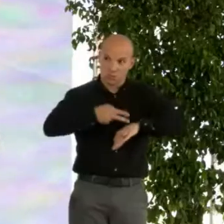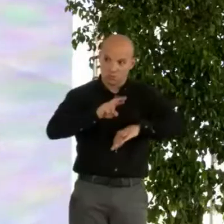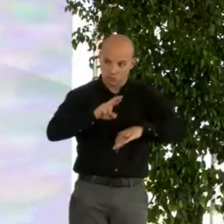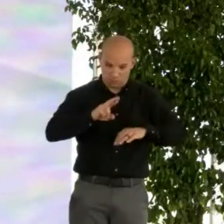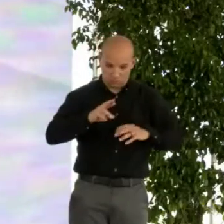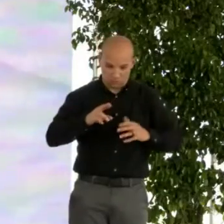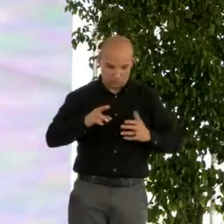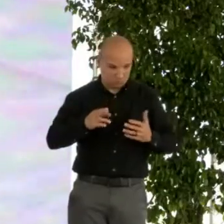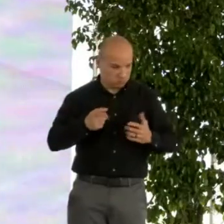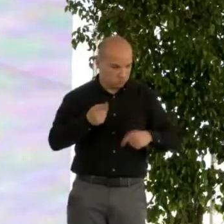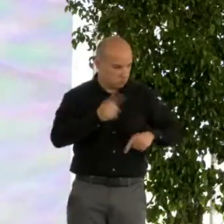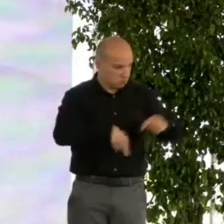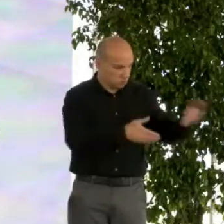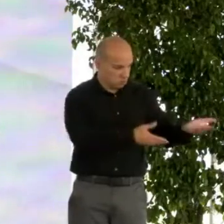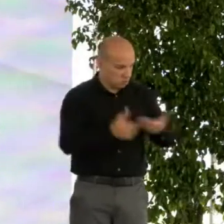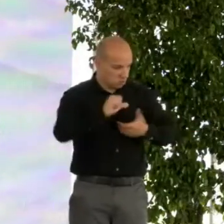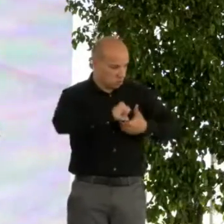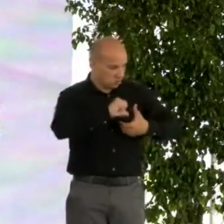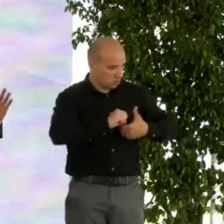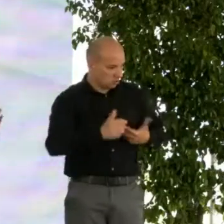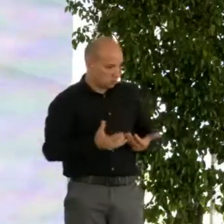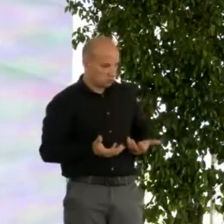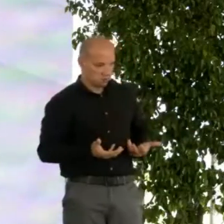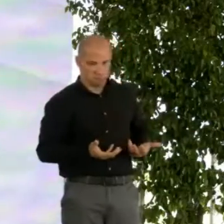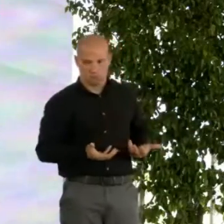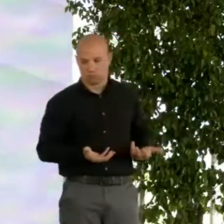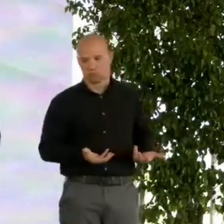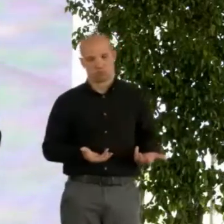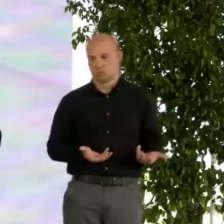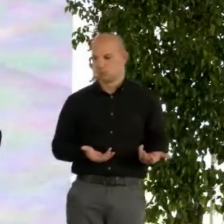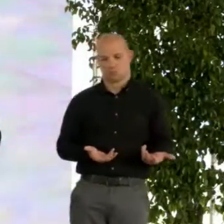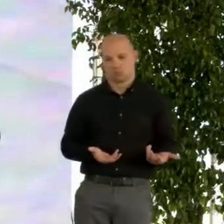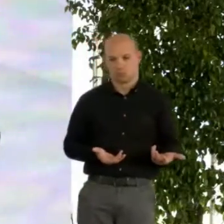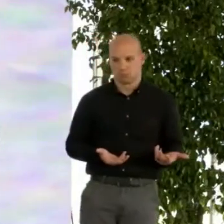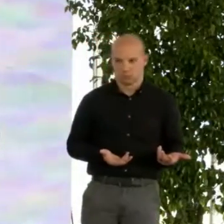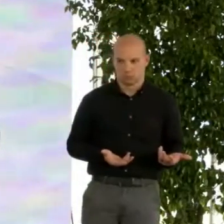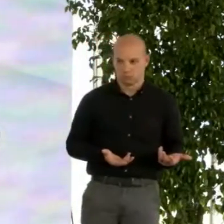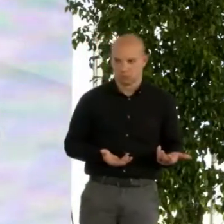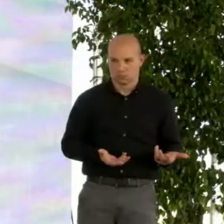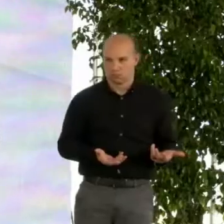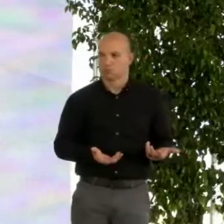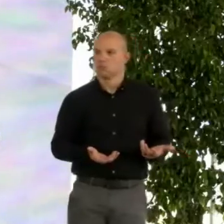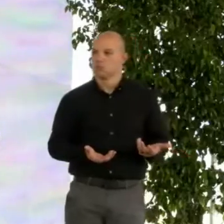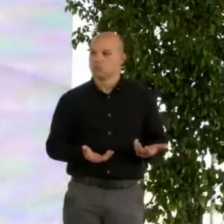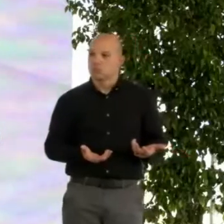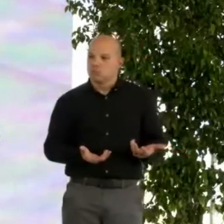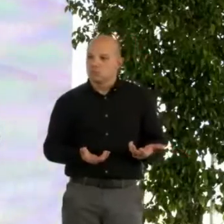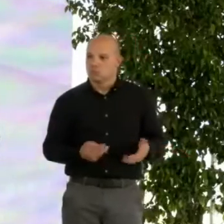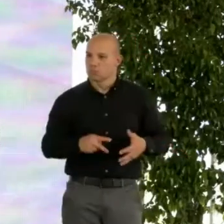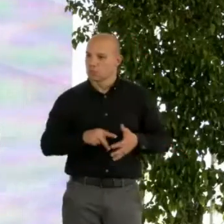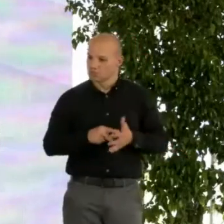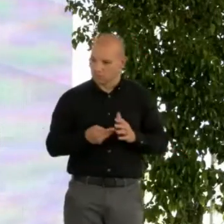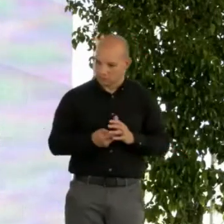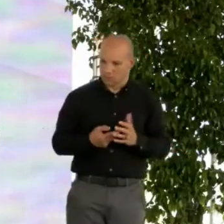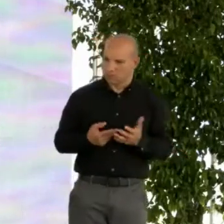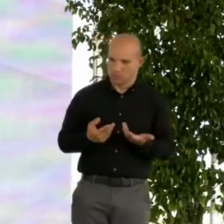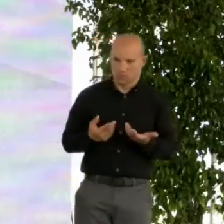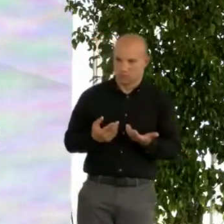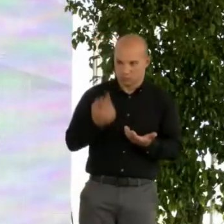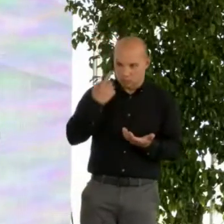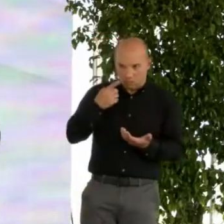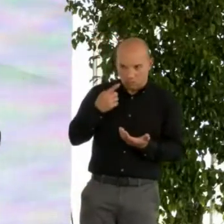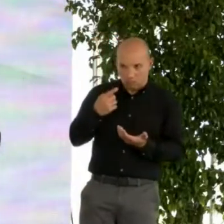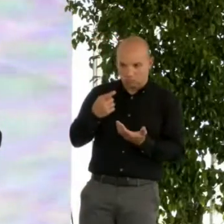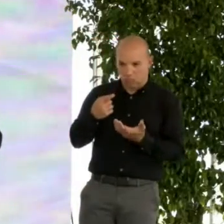tengan acceso a combustible. Eso son palabras mayores. Así que eso no lo digo en cuanto a esa empresa, sea quien sea, sea